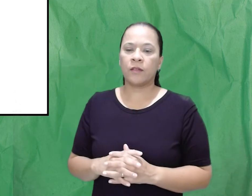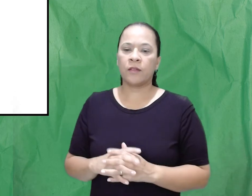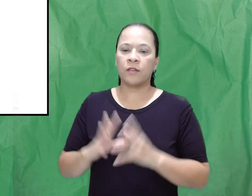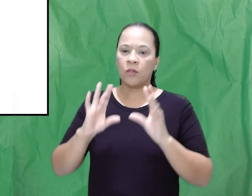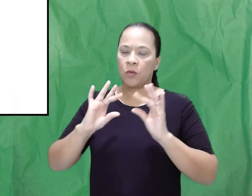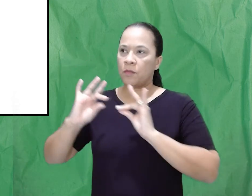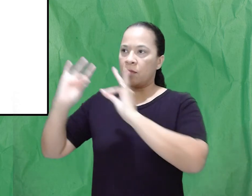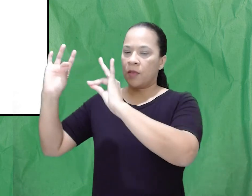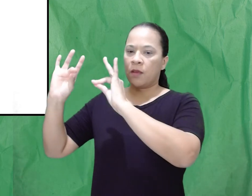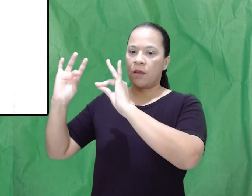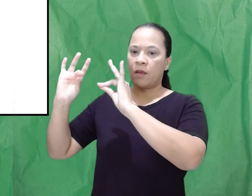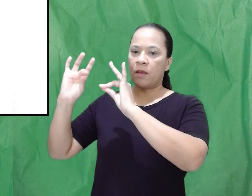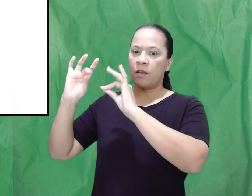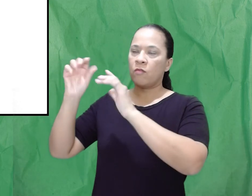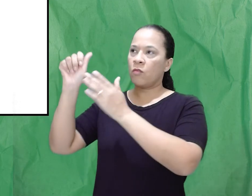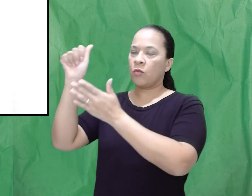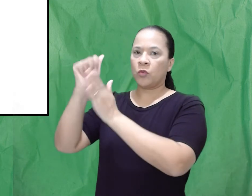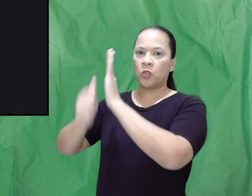style. Vou apagar essa